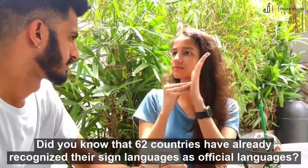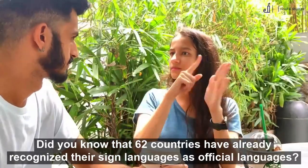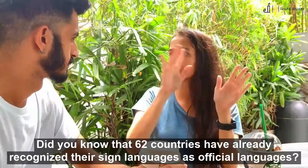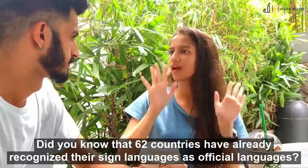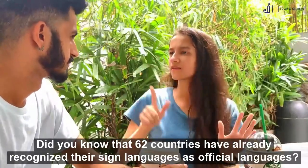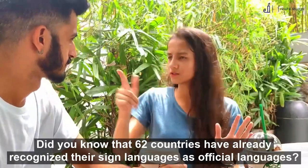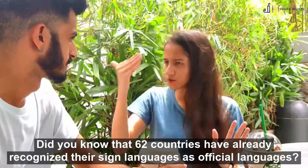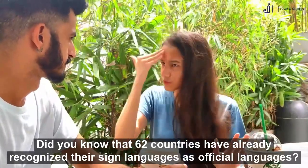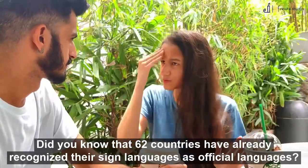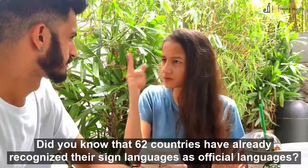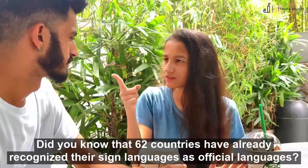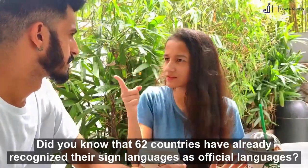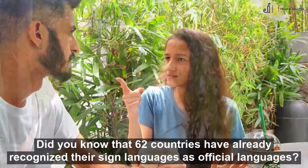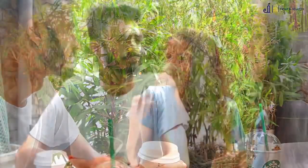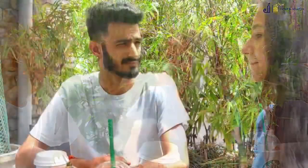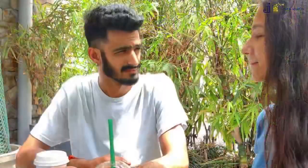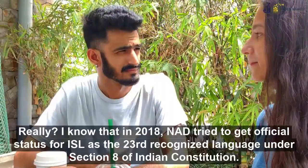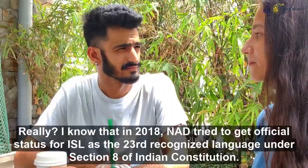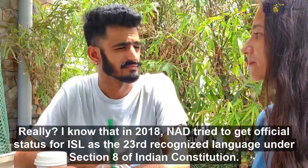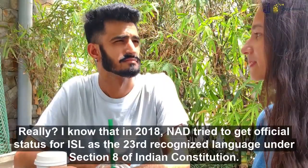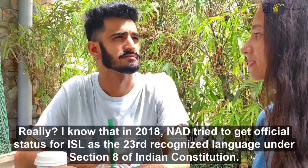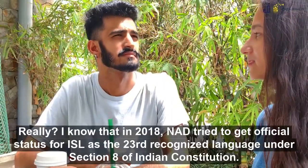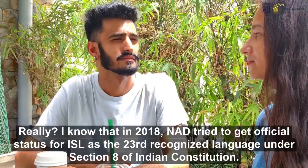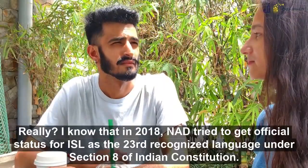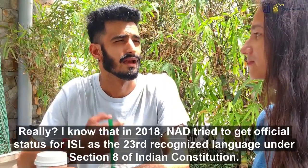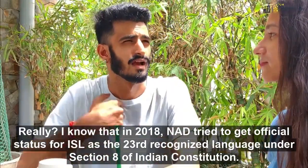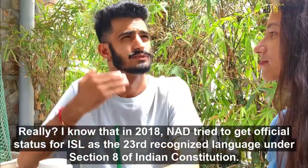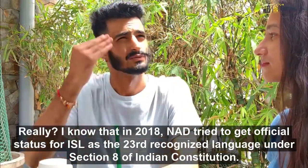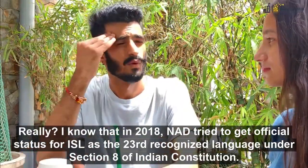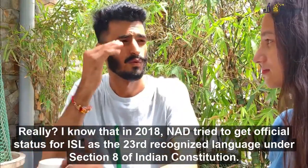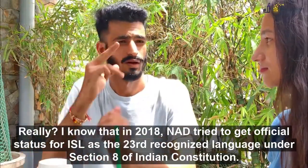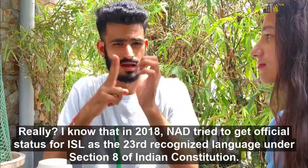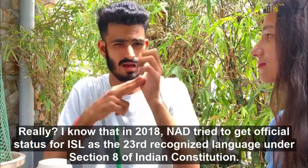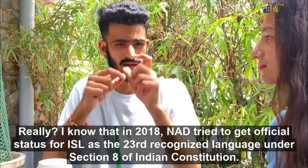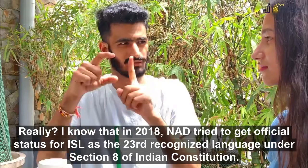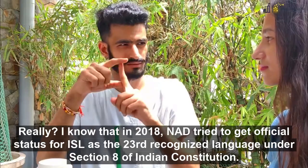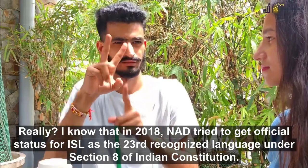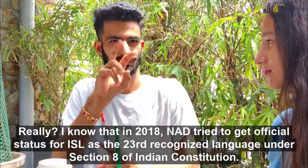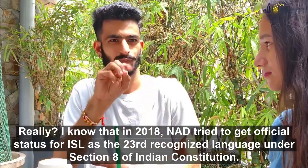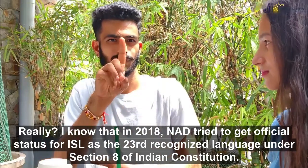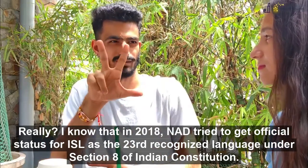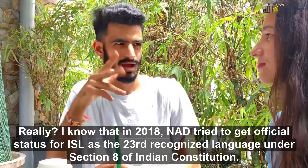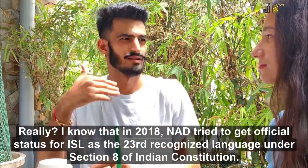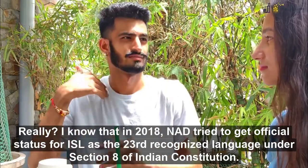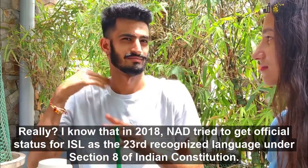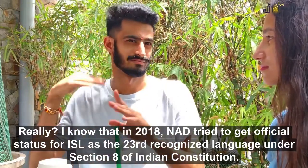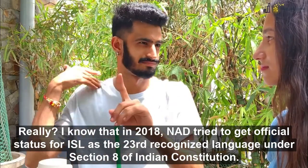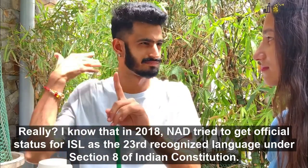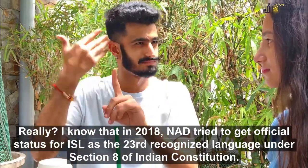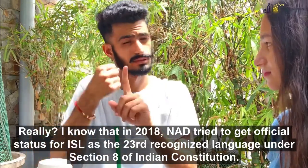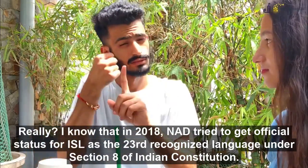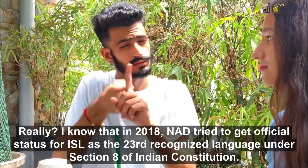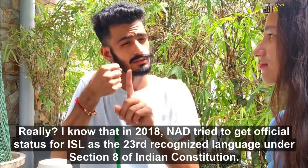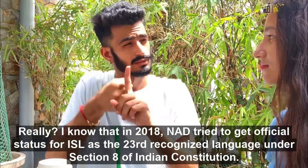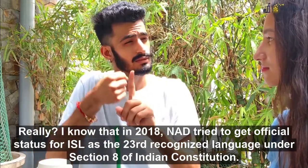पता है, एक अच्छी क सांकेतिक भाषा को मानेता दे रखी है, हाँ, मुझे ध्यान है, 2018